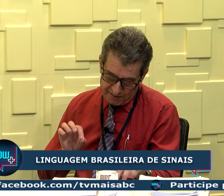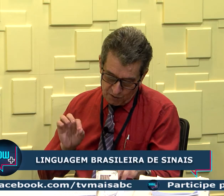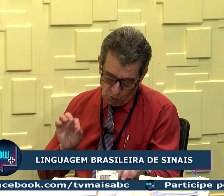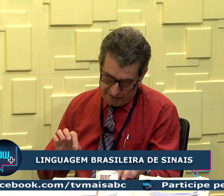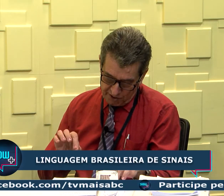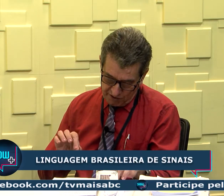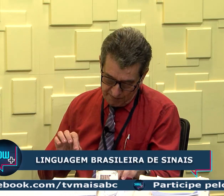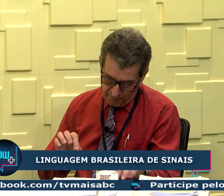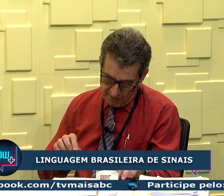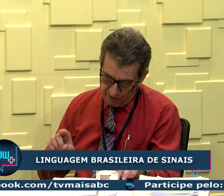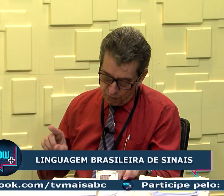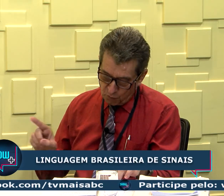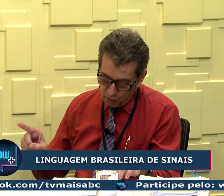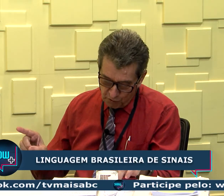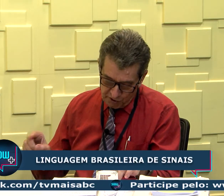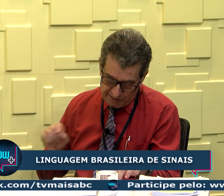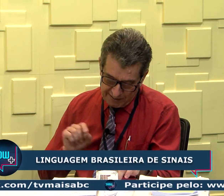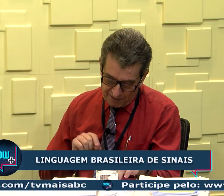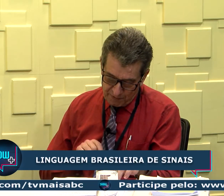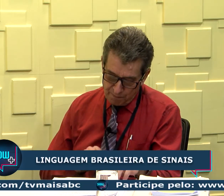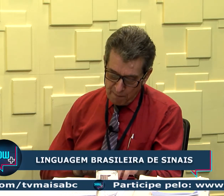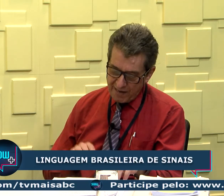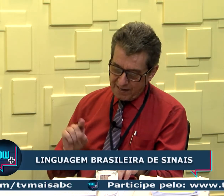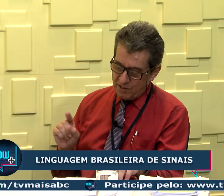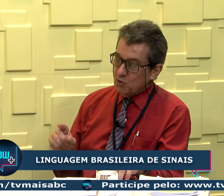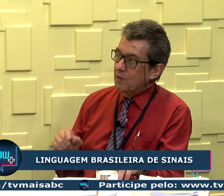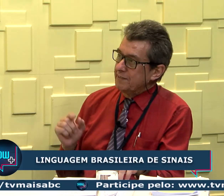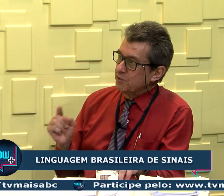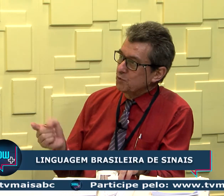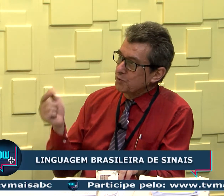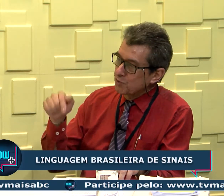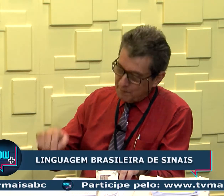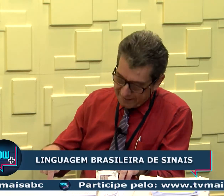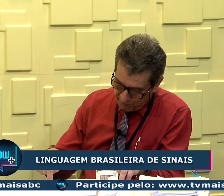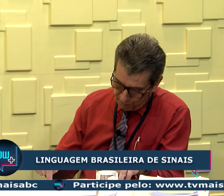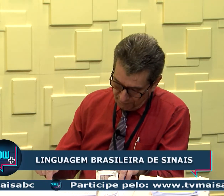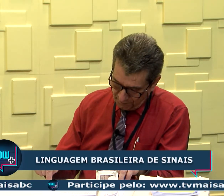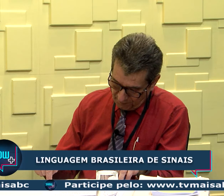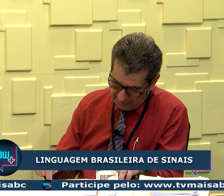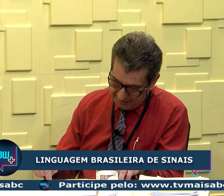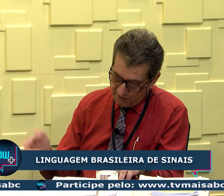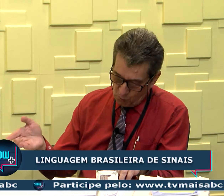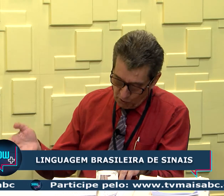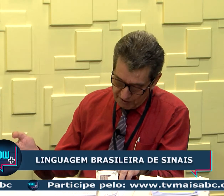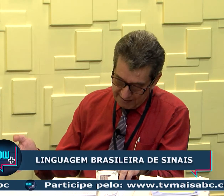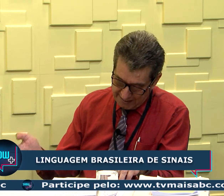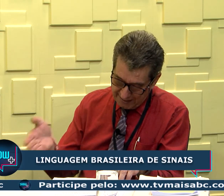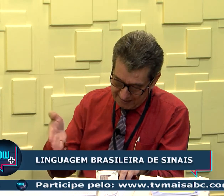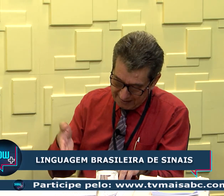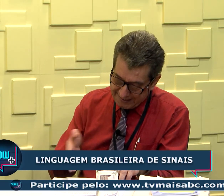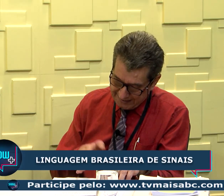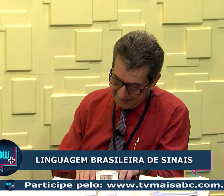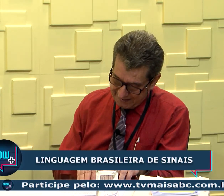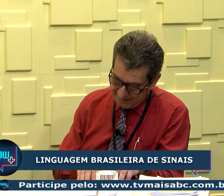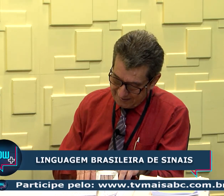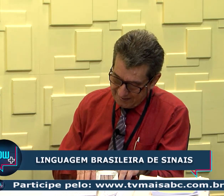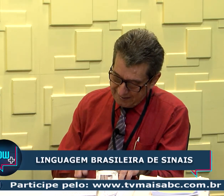noite e fundou no rio de janeiro a primeira escola de surdos no brasil que aqui hoje que é a hines em